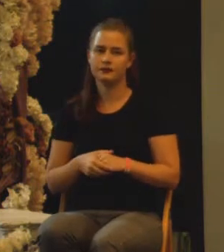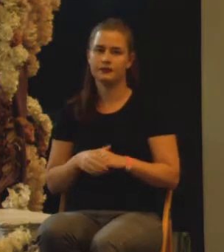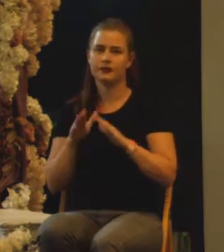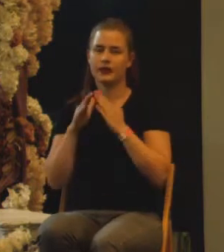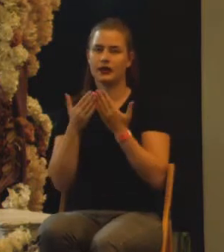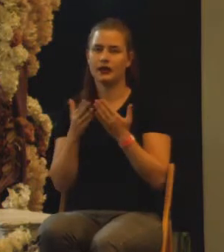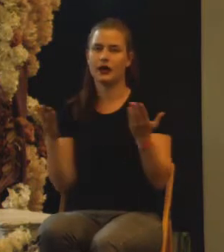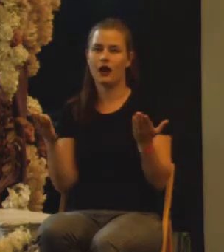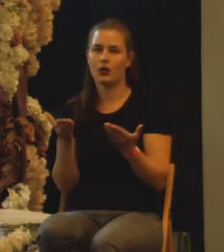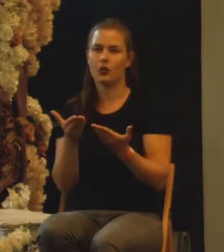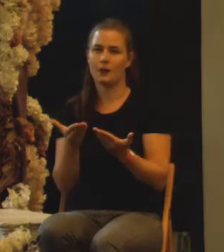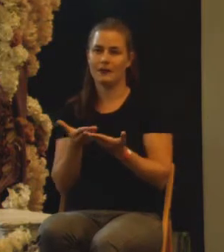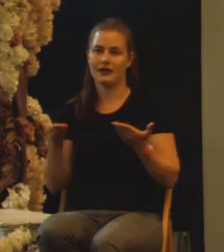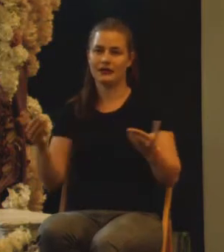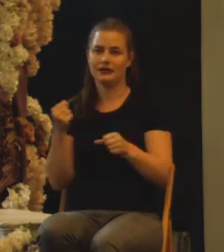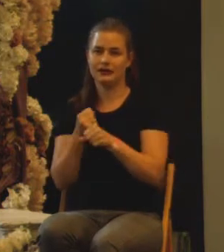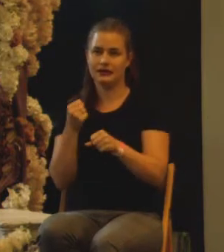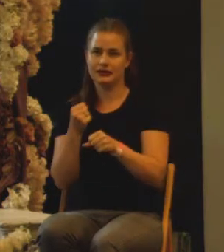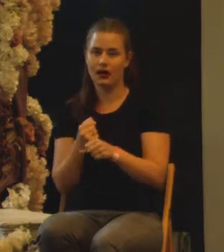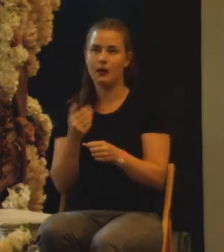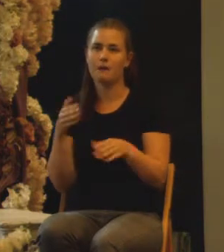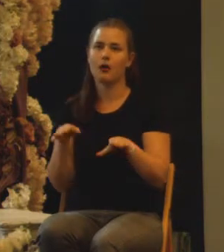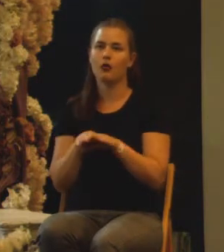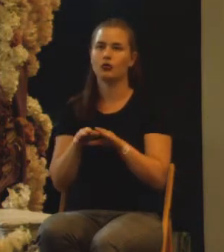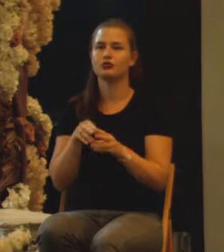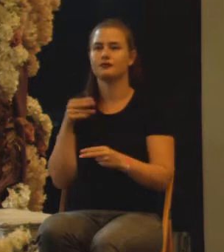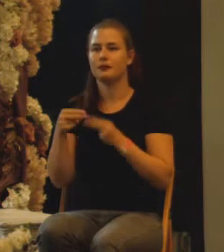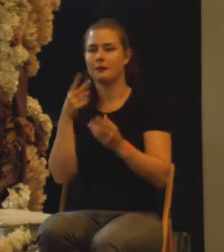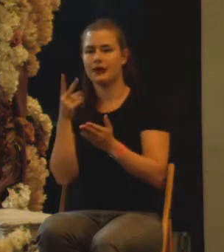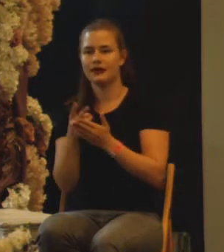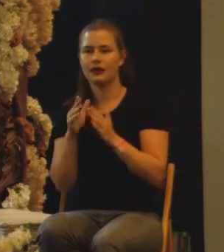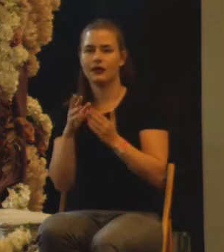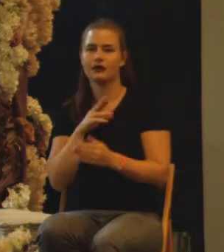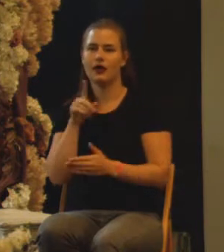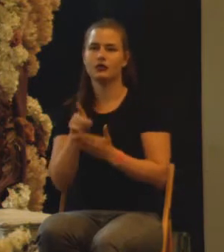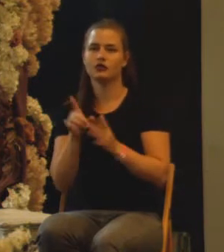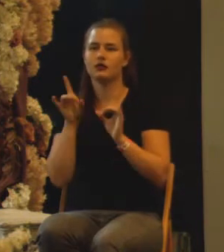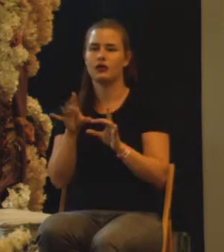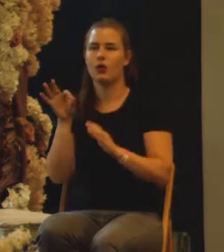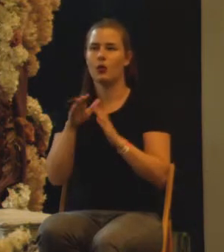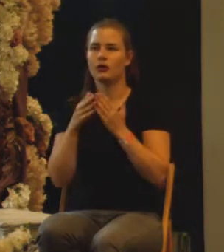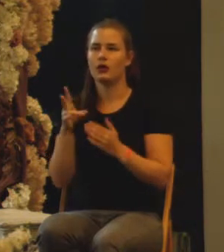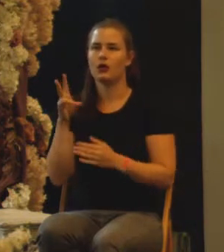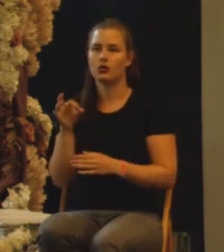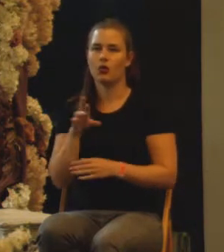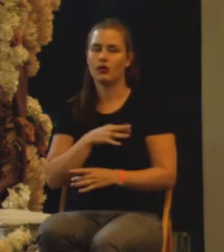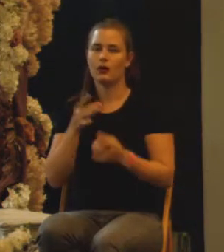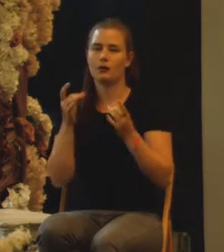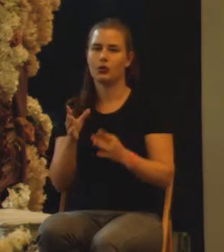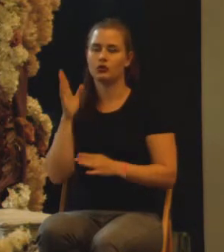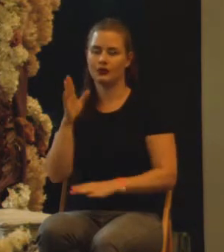Книга, которую мы сделали, вроде бы это презентация книги, я должна говорить о книге, но на самом деле я просто буду